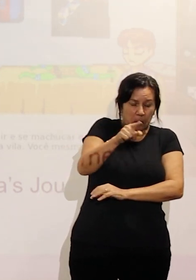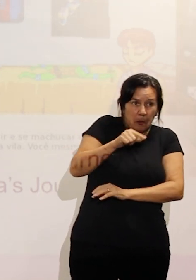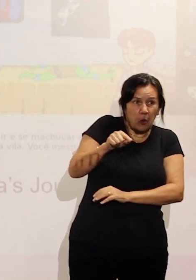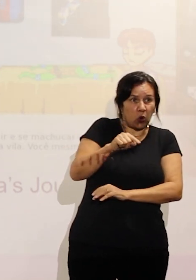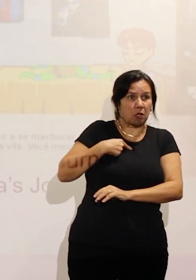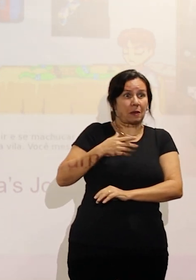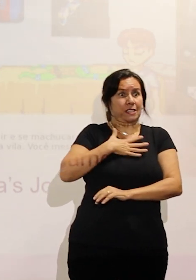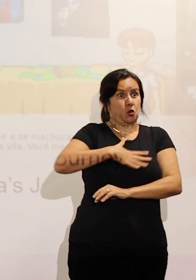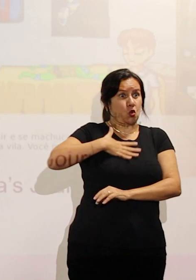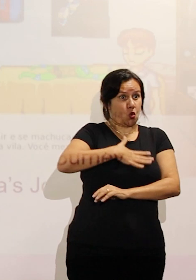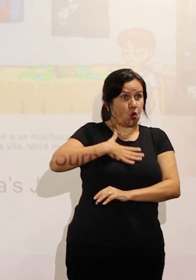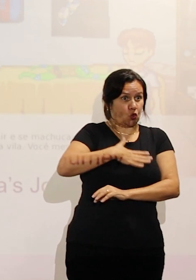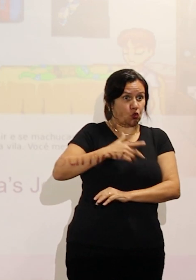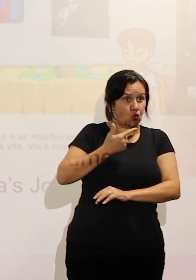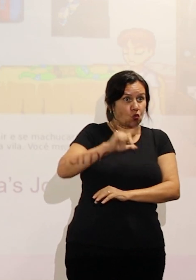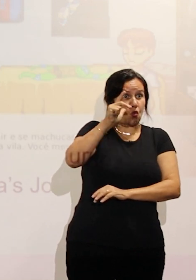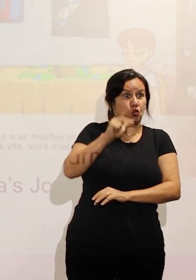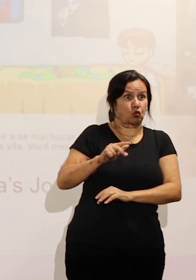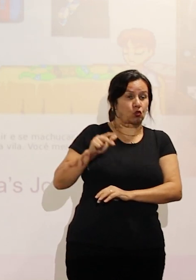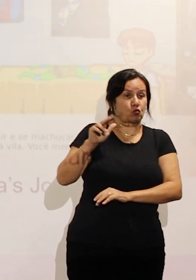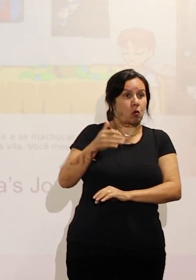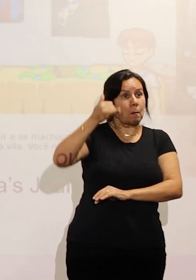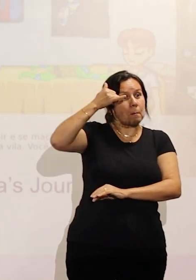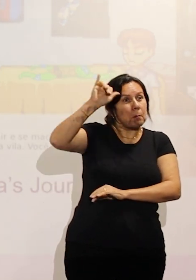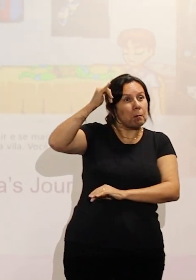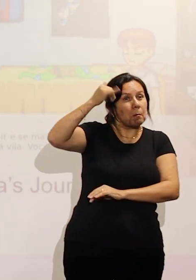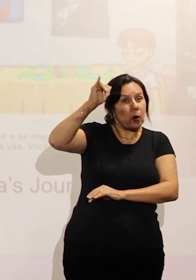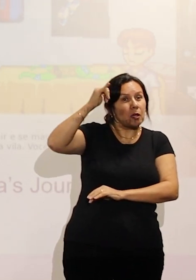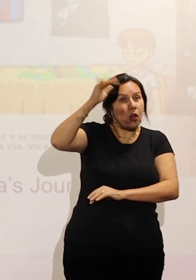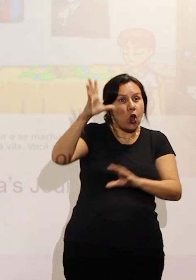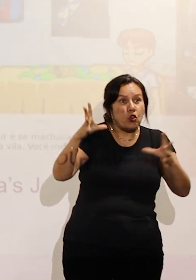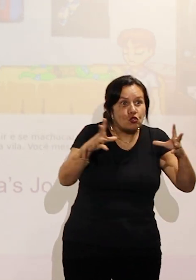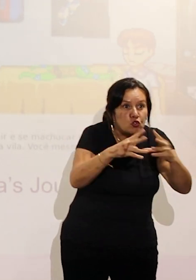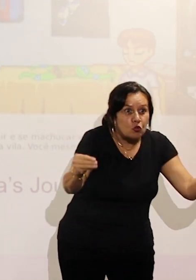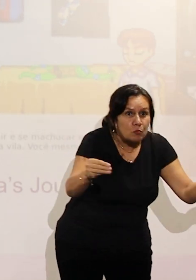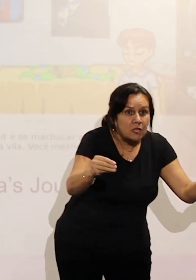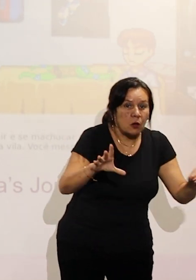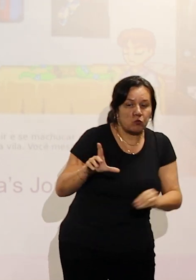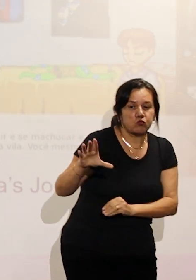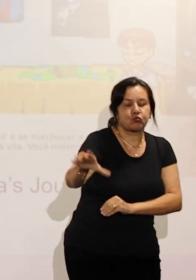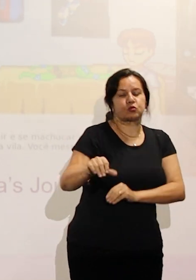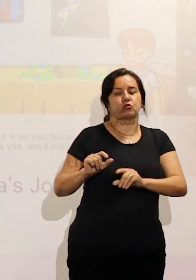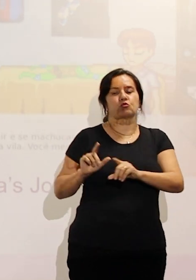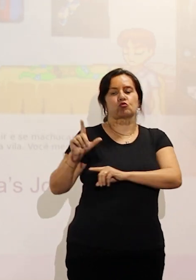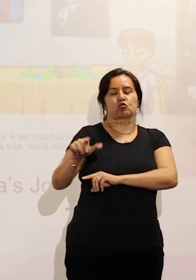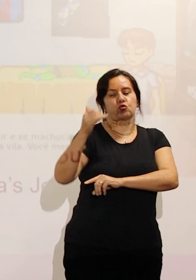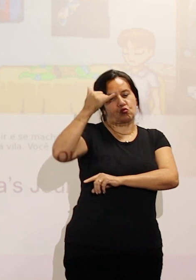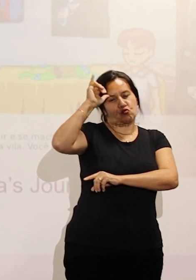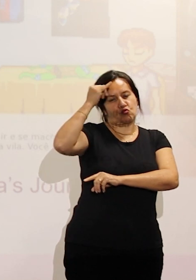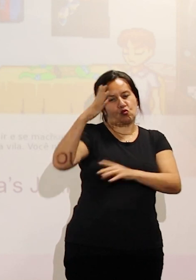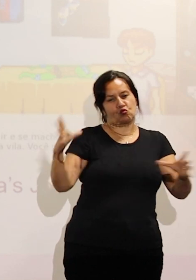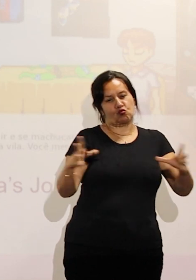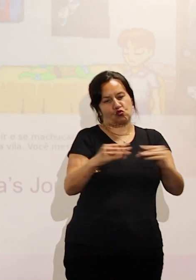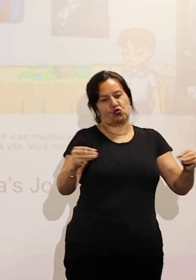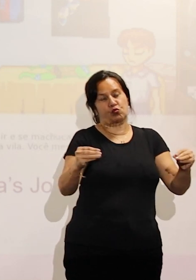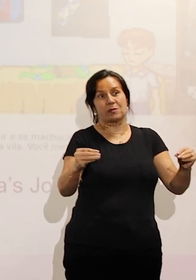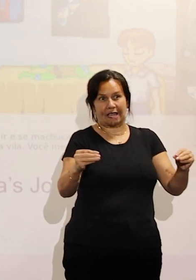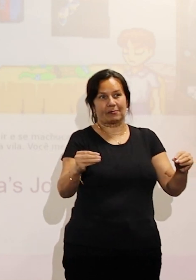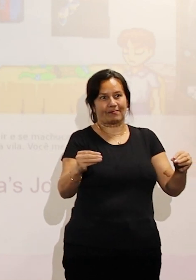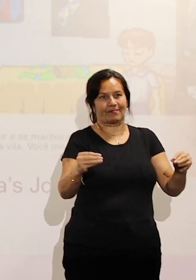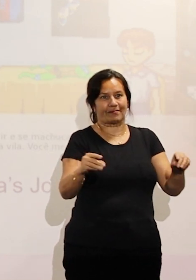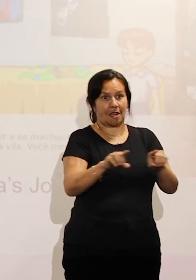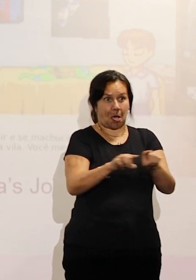muito do jogo de um cowboyzinho, que ele laçava os boi, o boi desaparecia, assim, né? Tipo, ele laçava o boi, pá, sumia o espécie do boi,